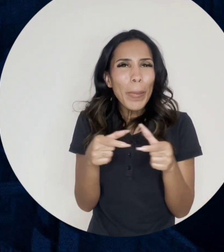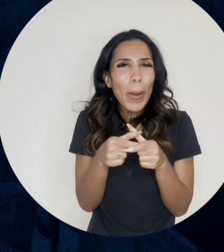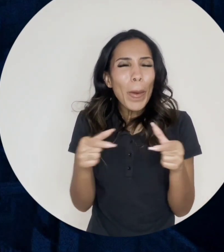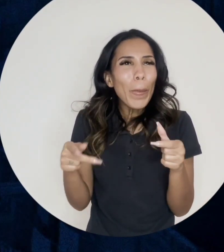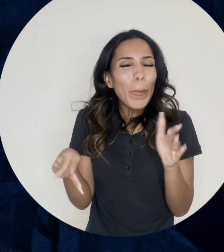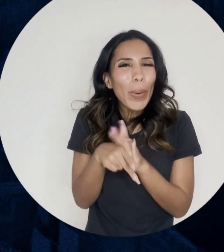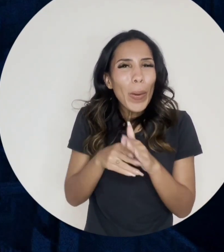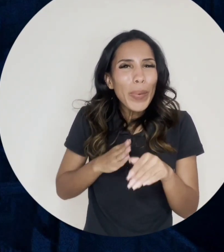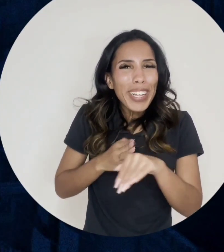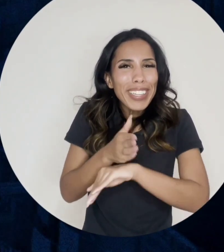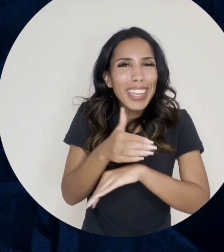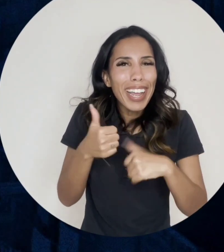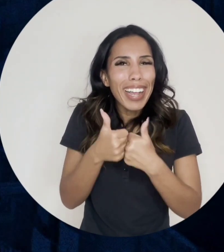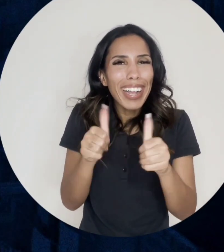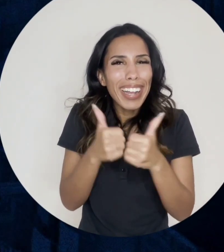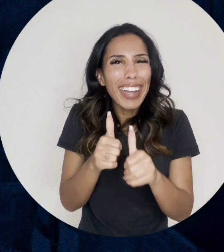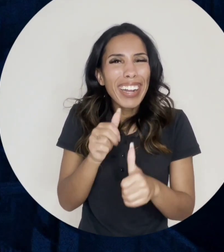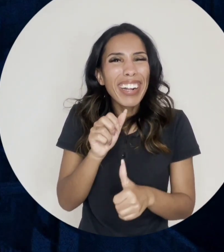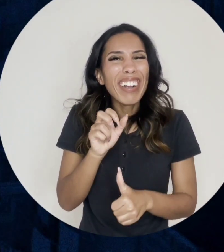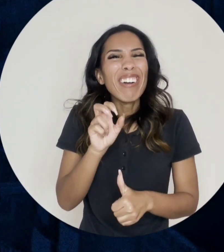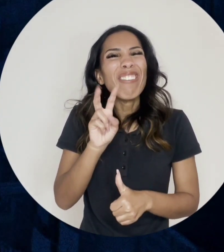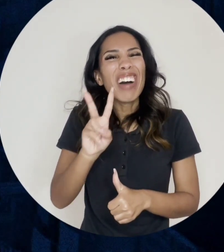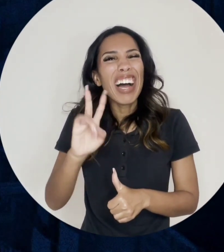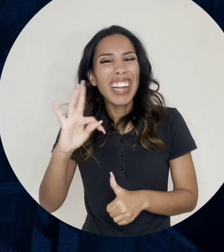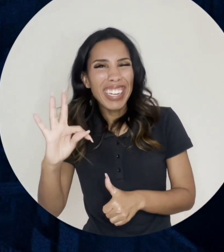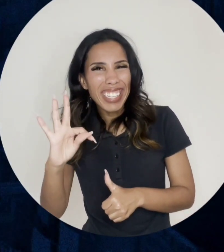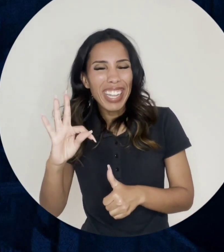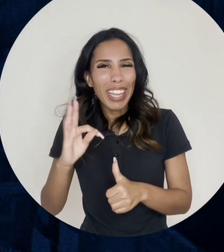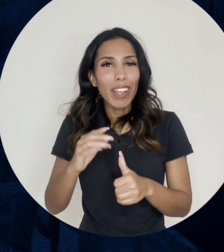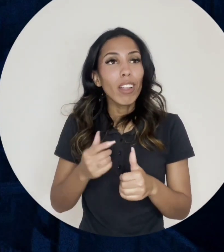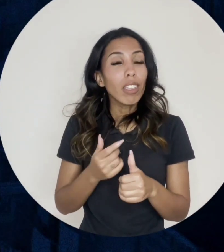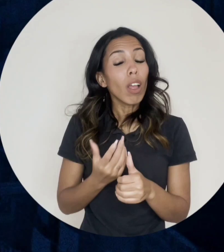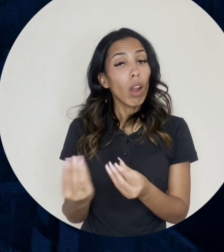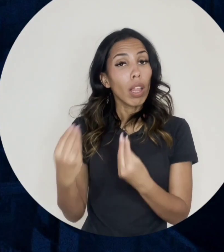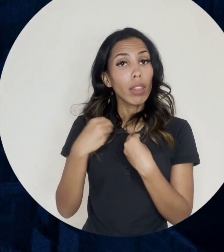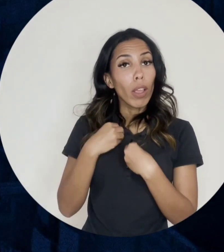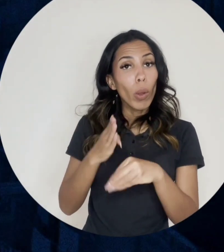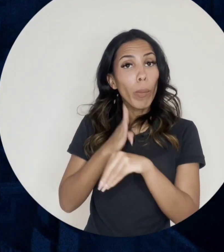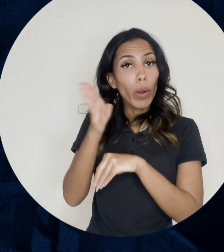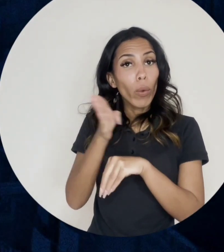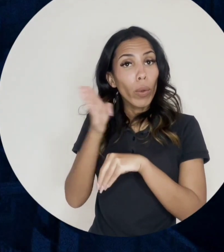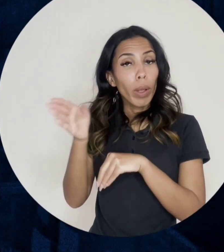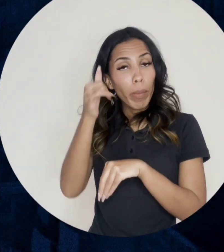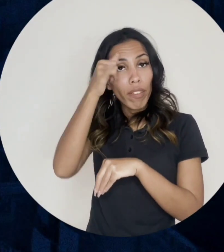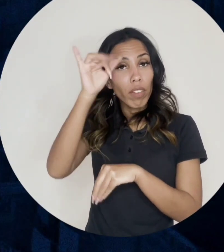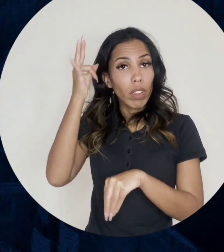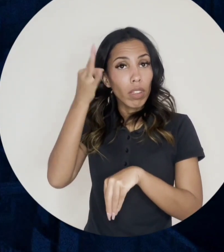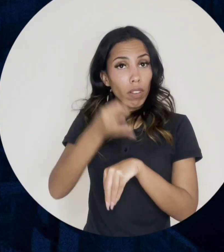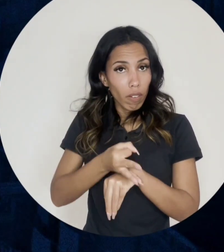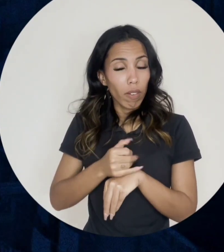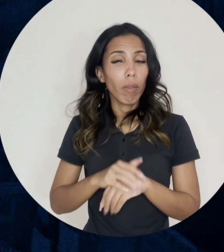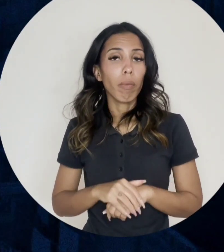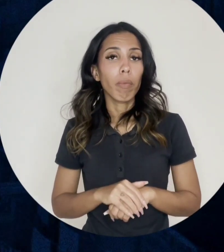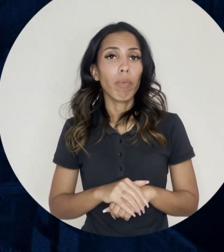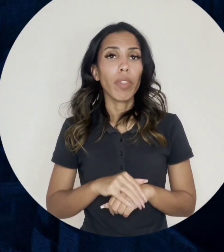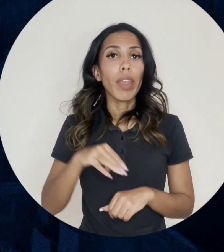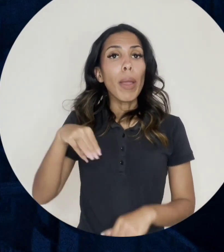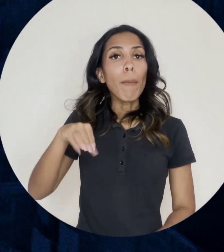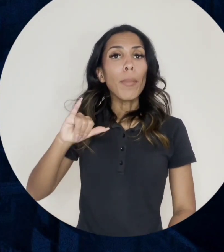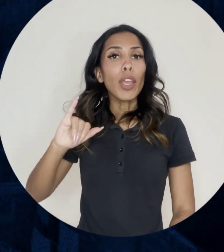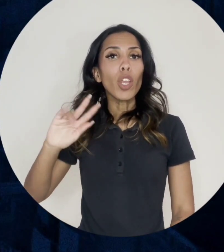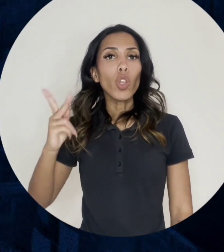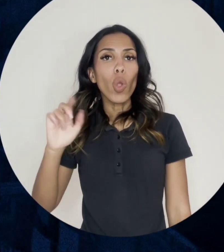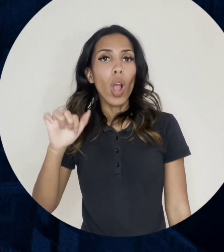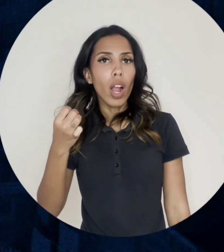ônibus? Vale transporte. E só uma pergunta, no caso, esse tratamento era todo feito no minhocão, não tinha nada aqui